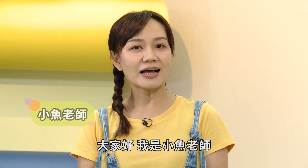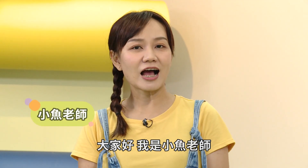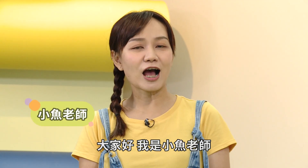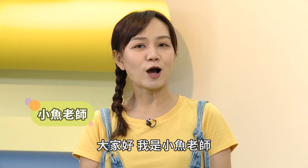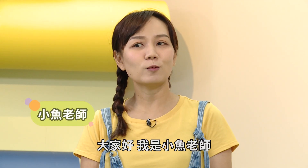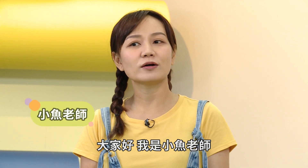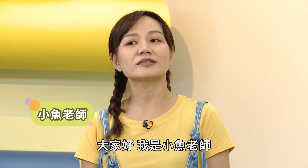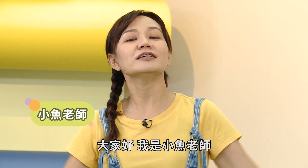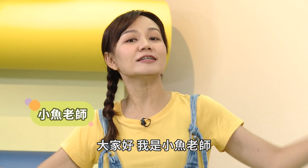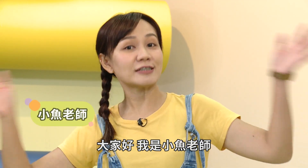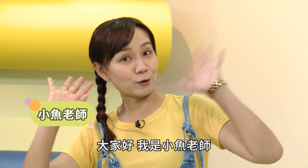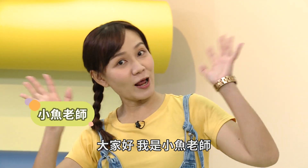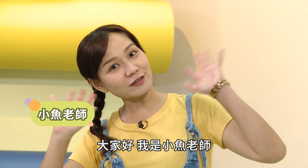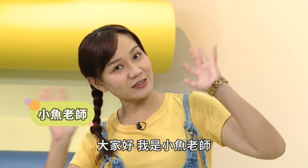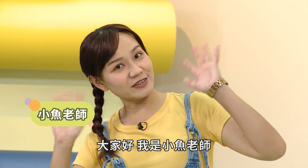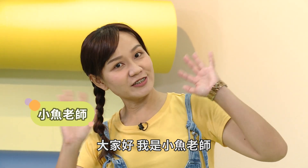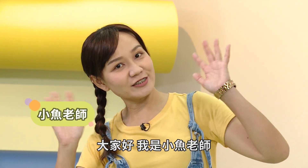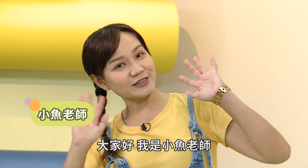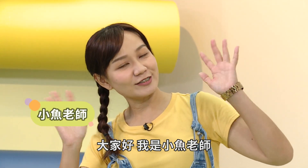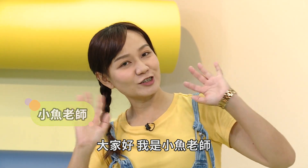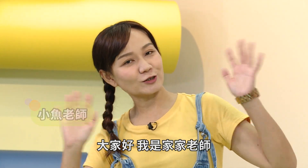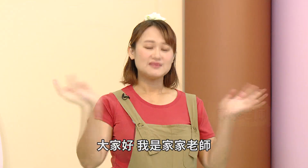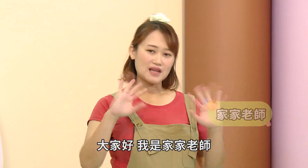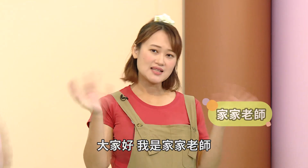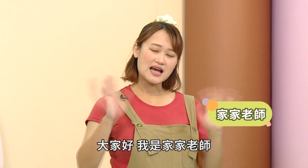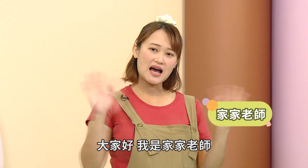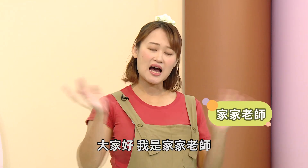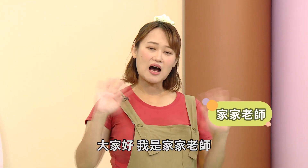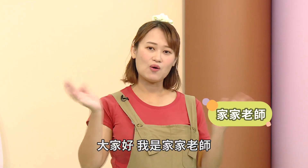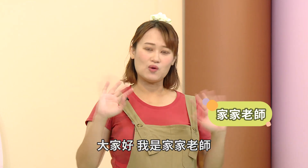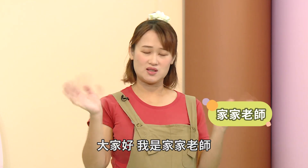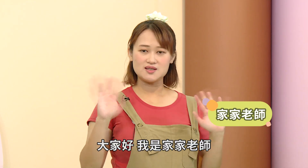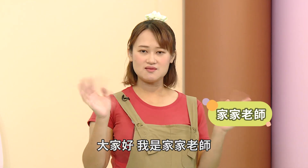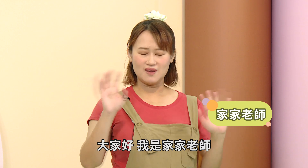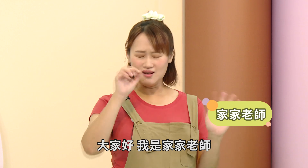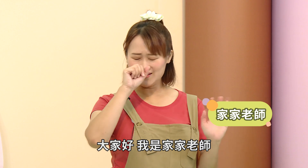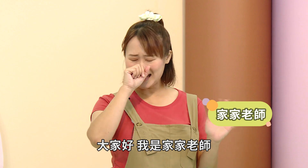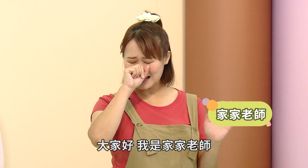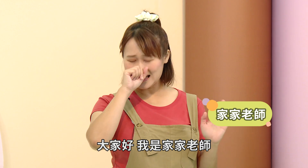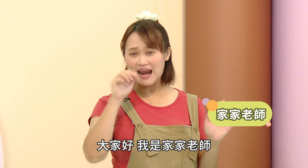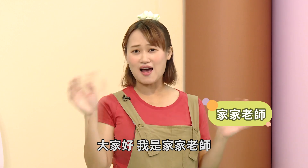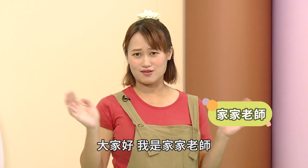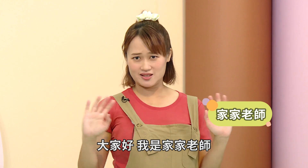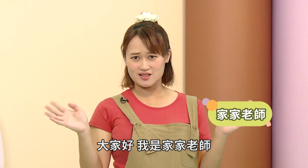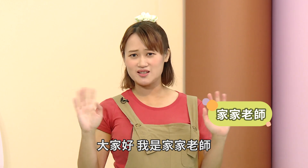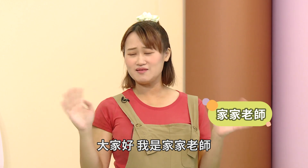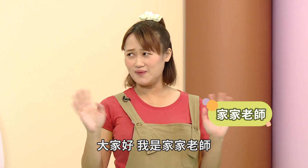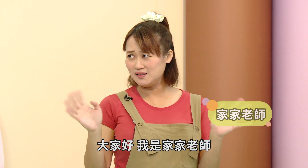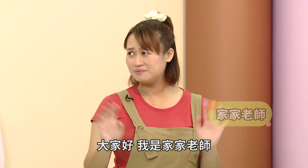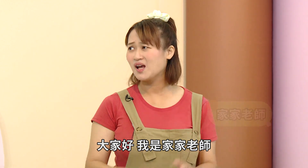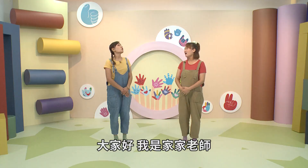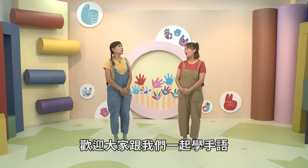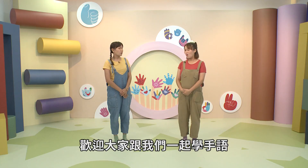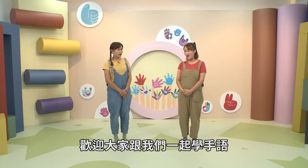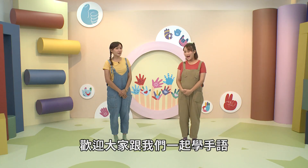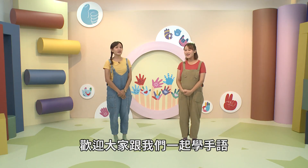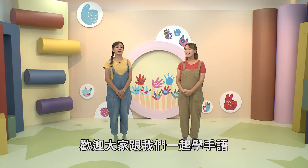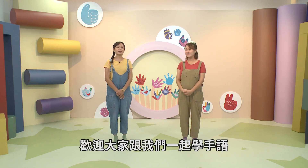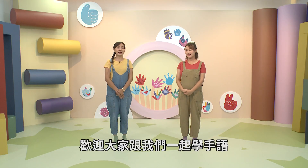大家好，我是小玉老师。 大家好，我是佳佳老师。 欢迎大